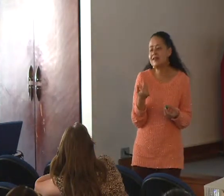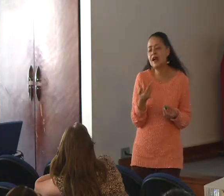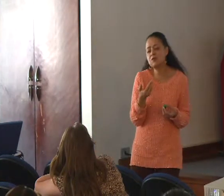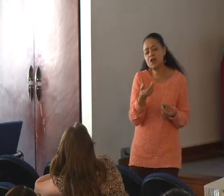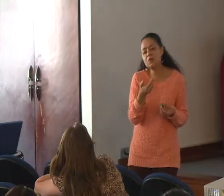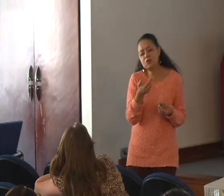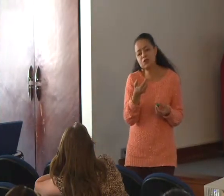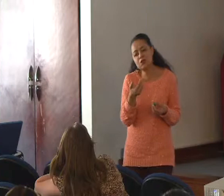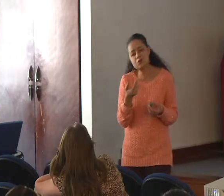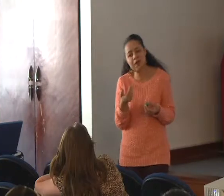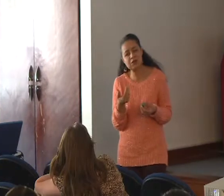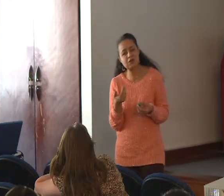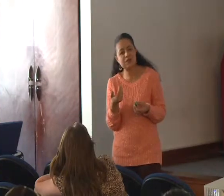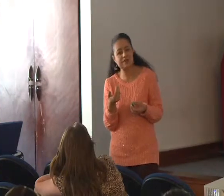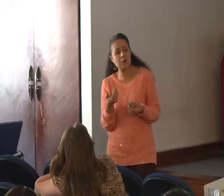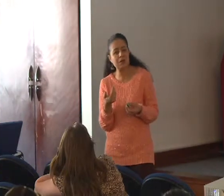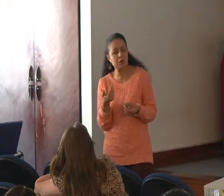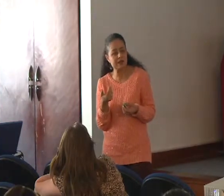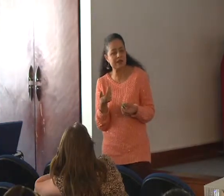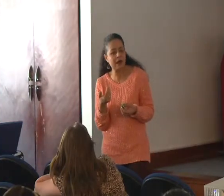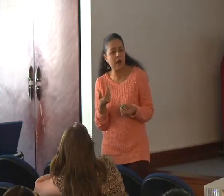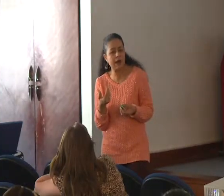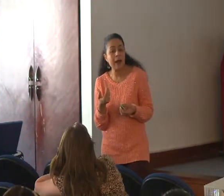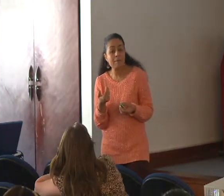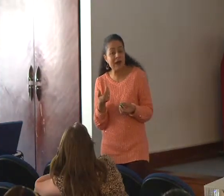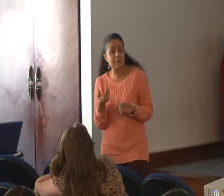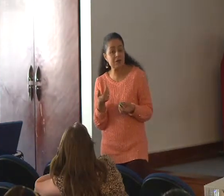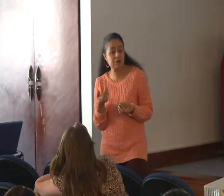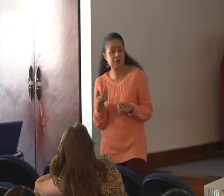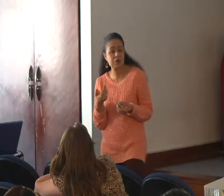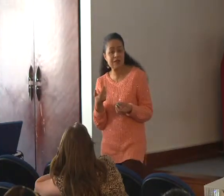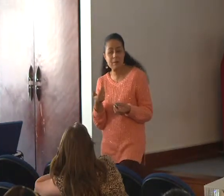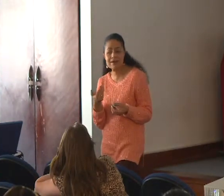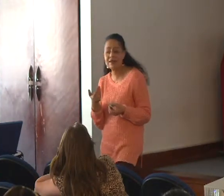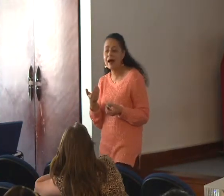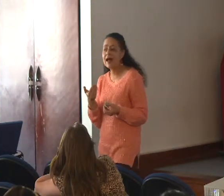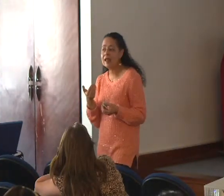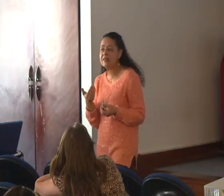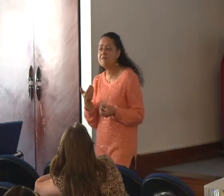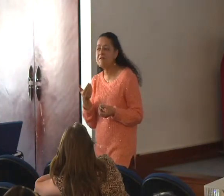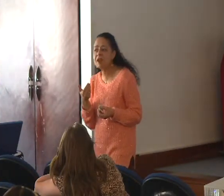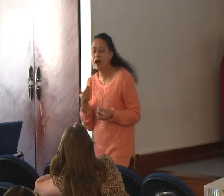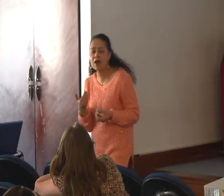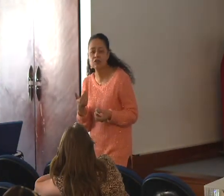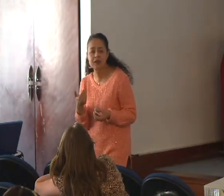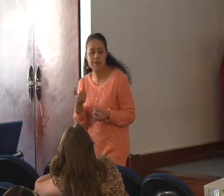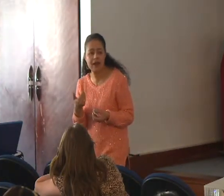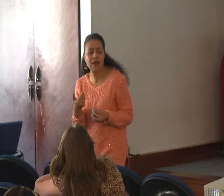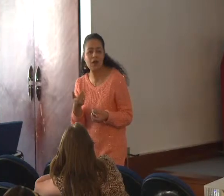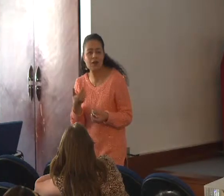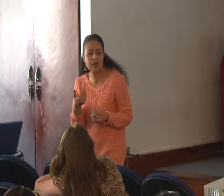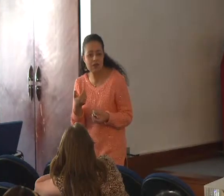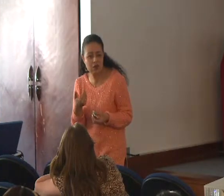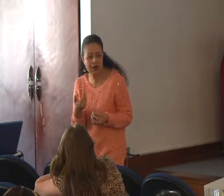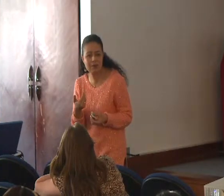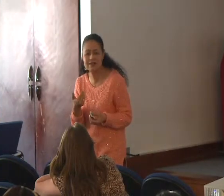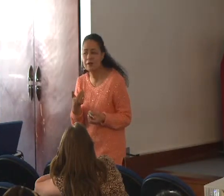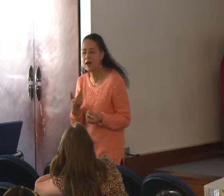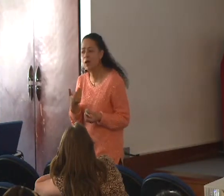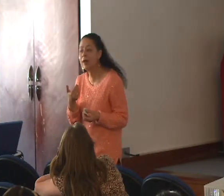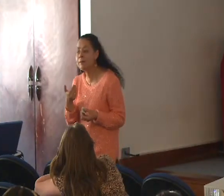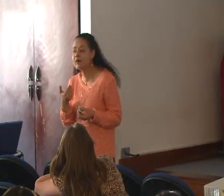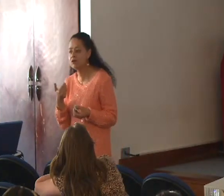y de escritura, que sabemos que muchos de los métodos en este momento que se trabajan para personas con discapacidad están fijados en el manejo